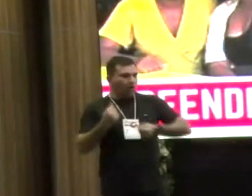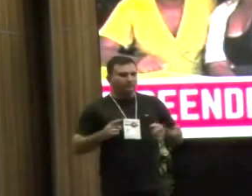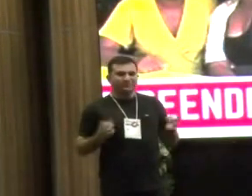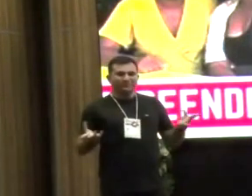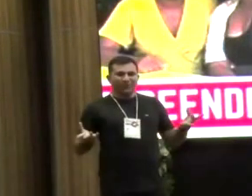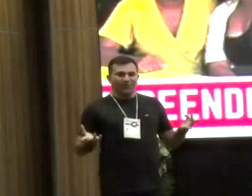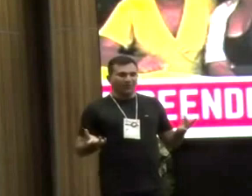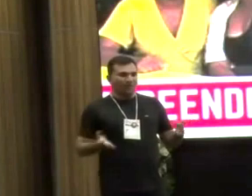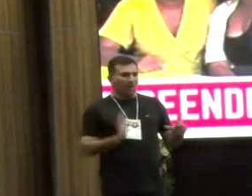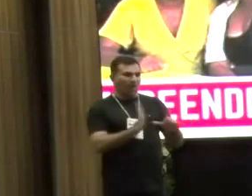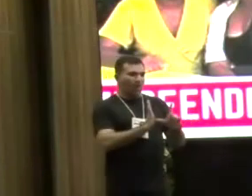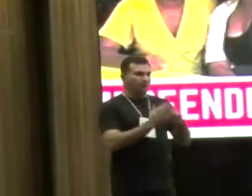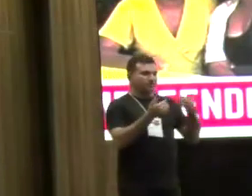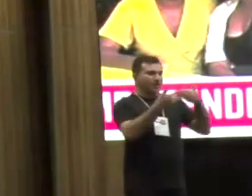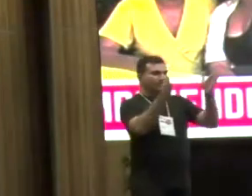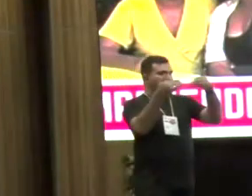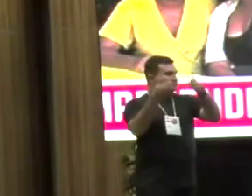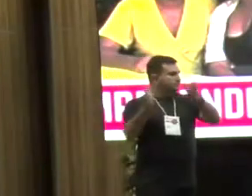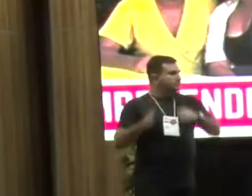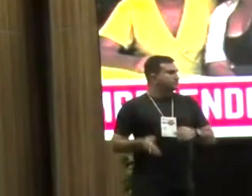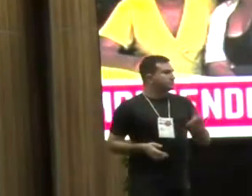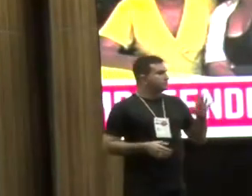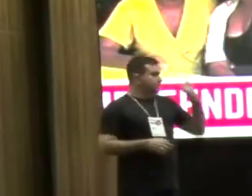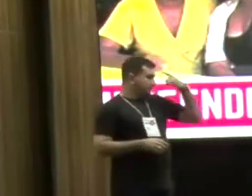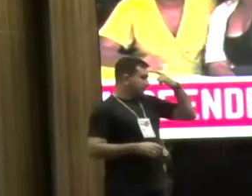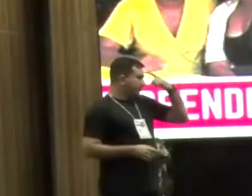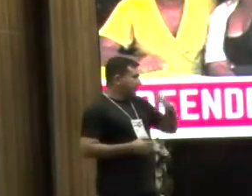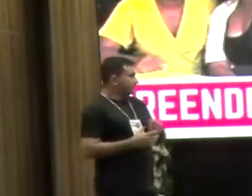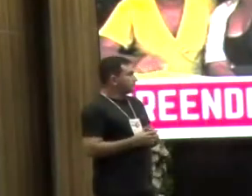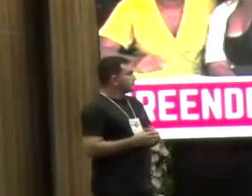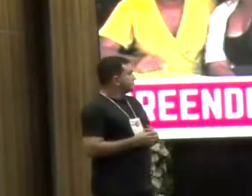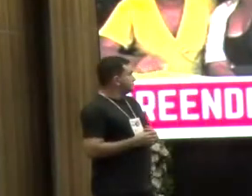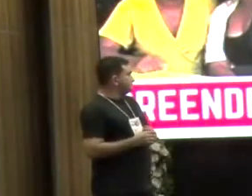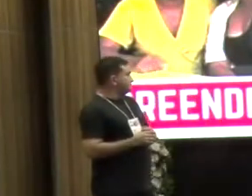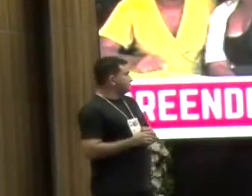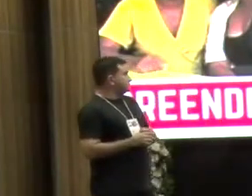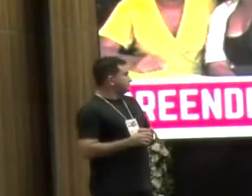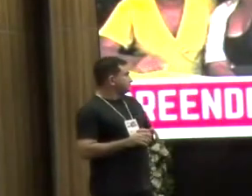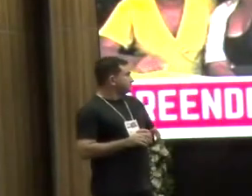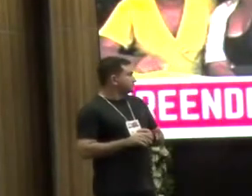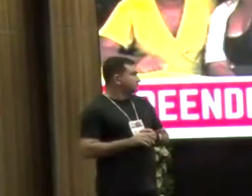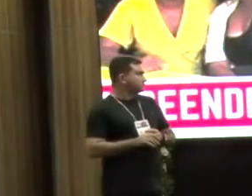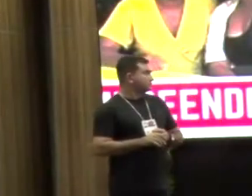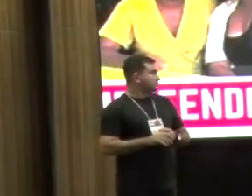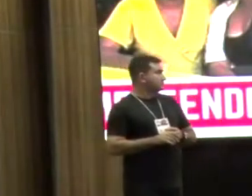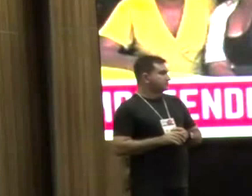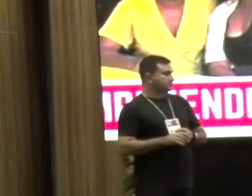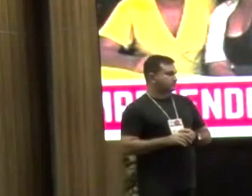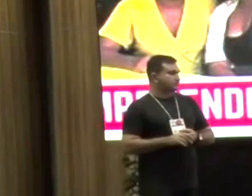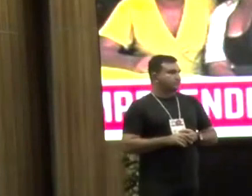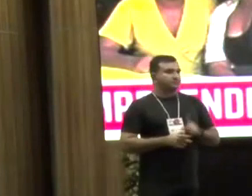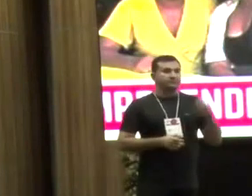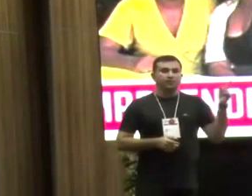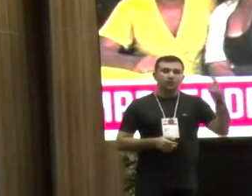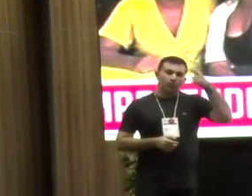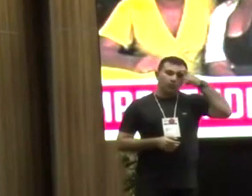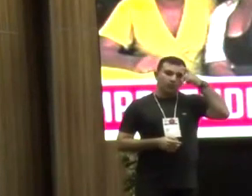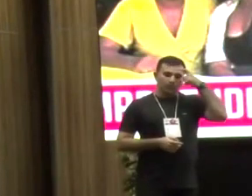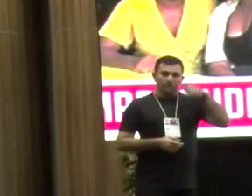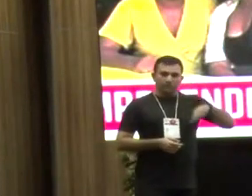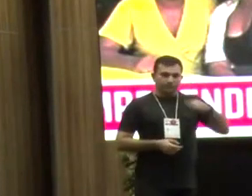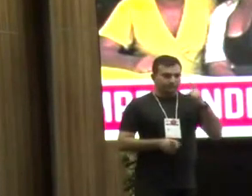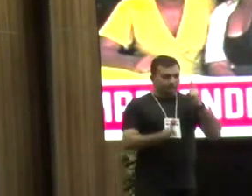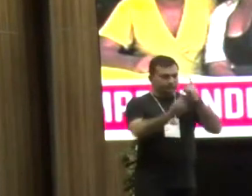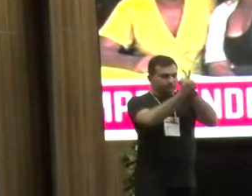gente pensa que é só para abrir negócio. E é uma capacidade de,